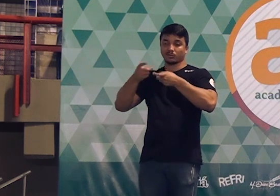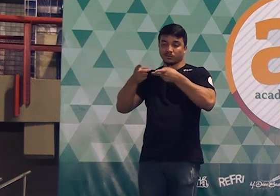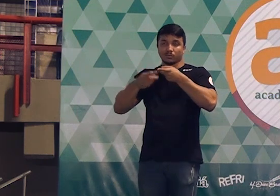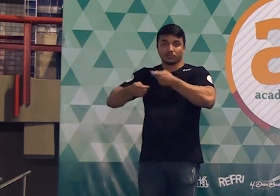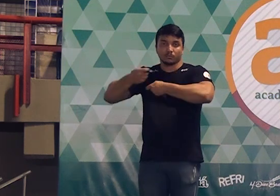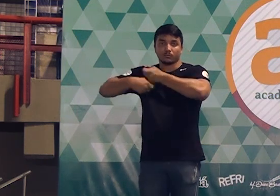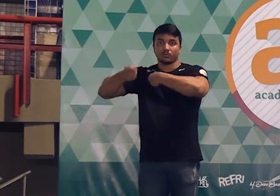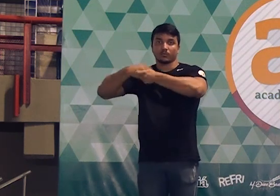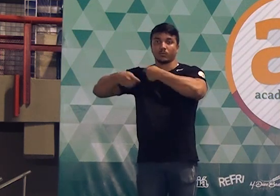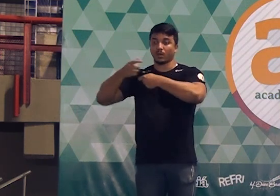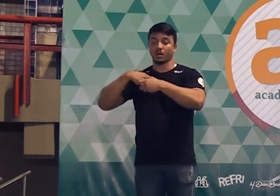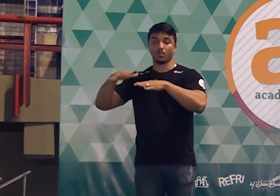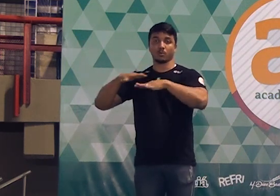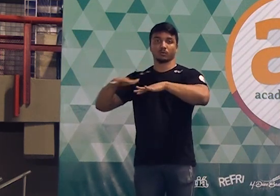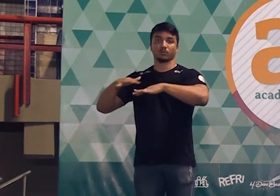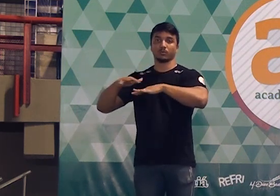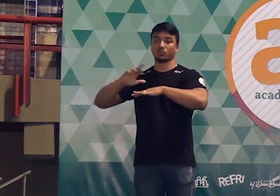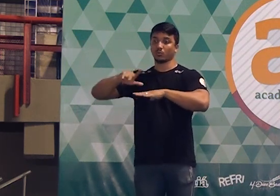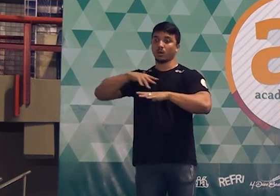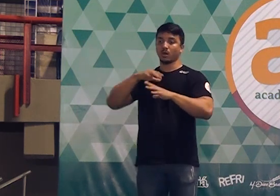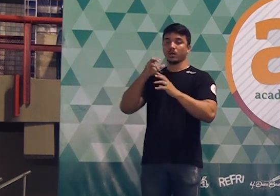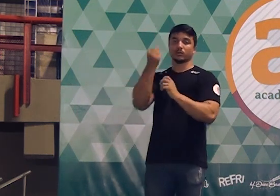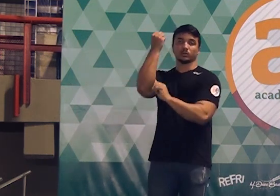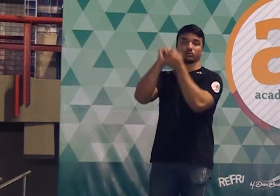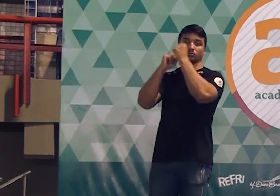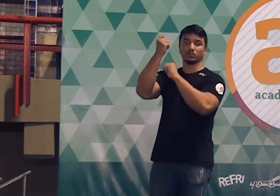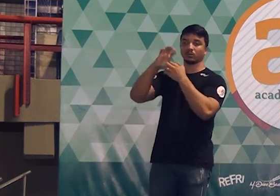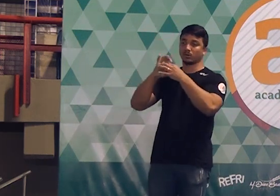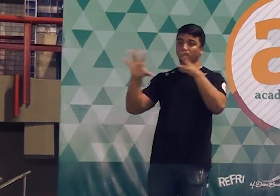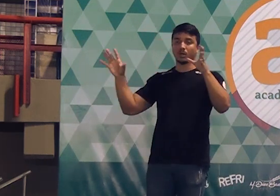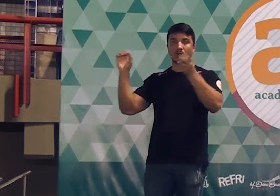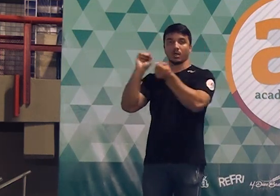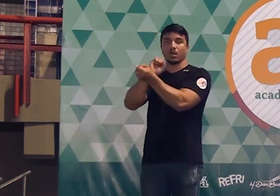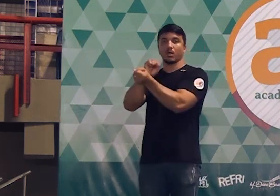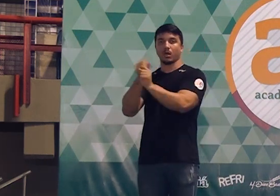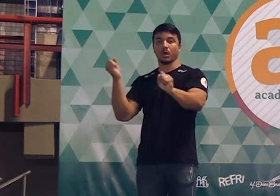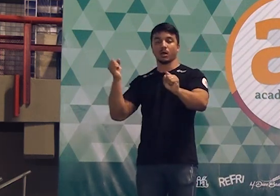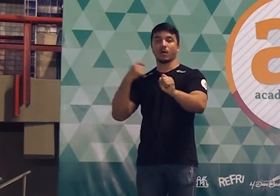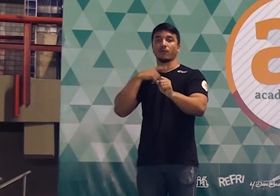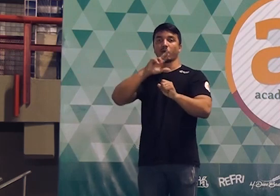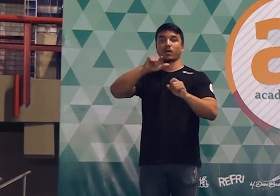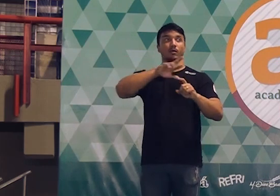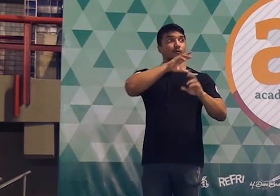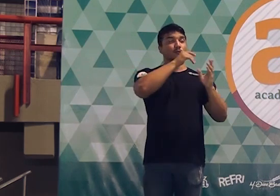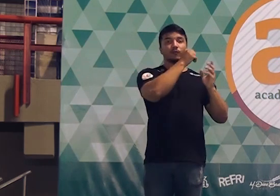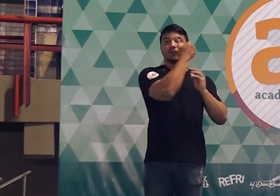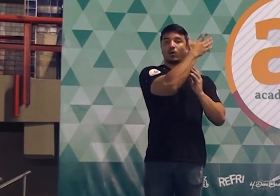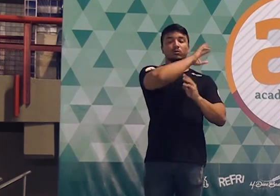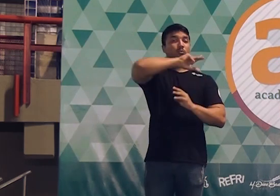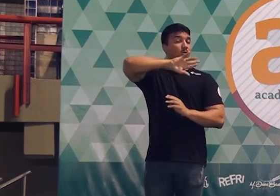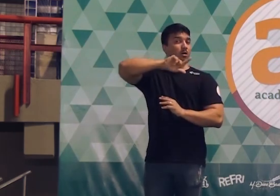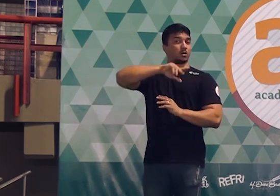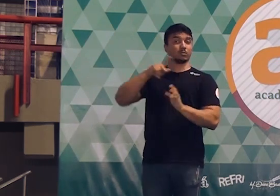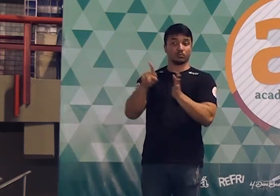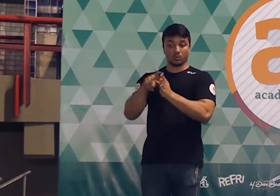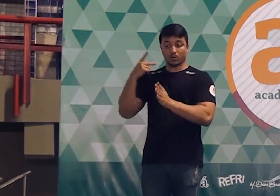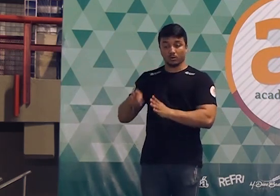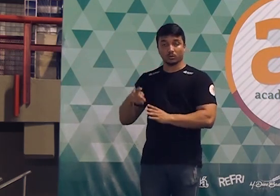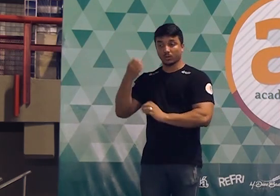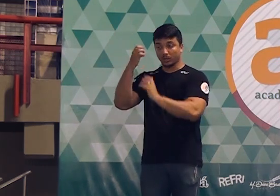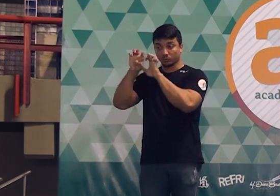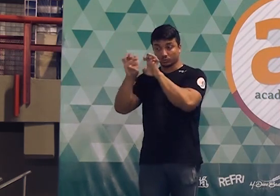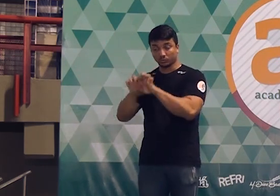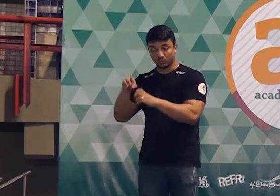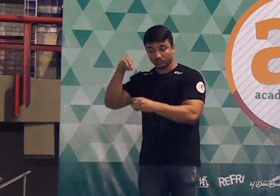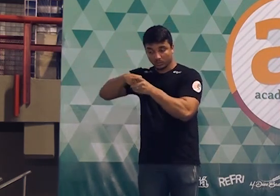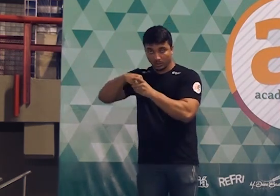economia. Eu não posso dizer que a industrialização, que a abolição da escravatura, tudo isso veio de fora, de jeito nenhum. A nossa estrutura interna é